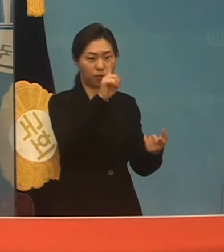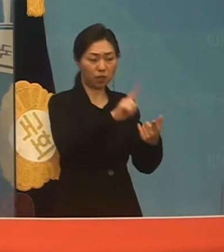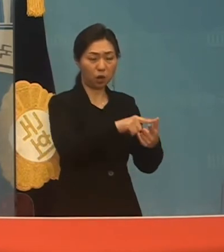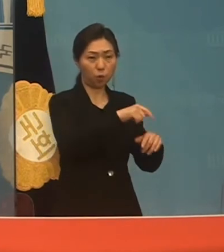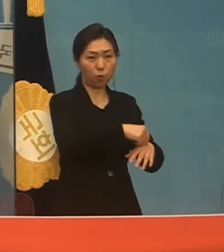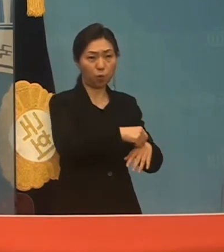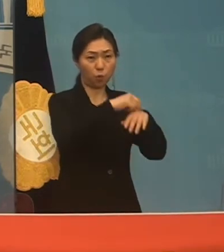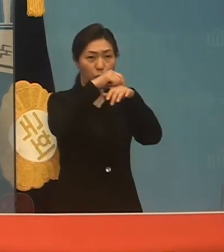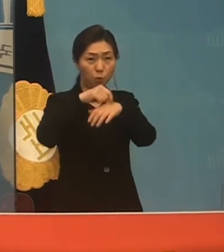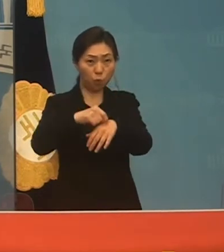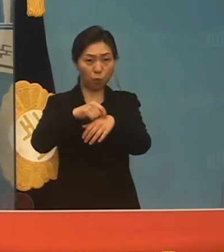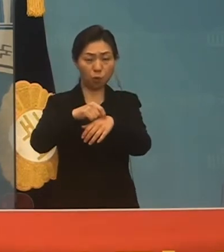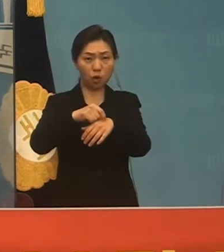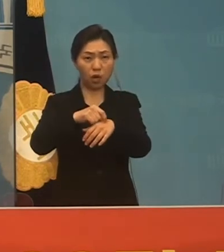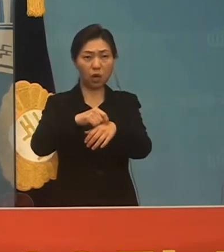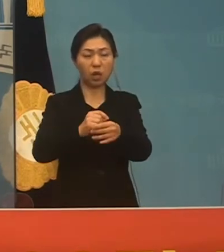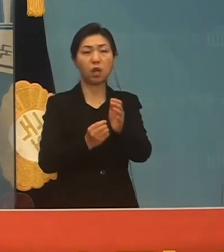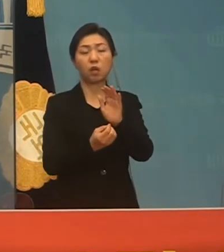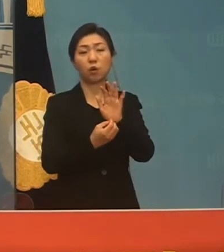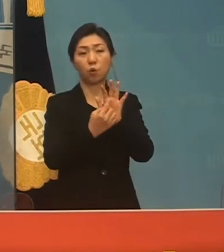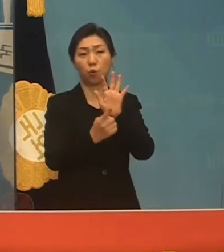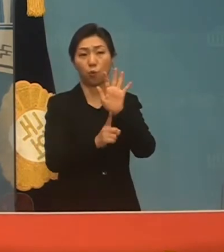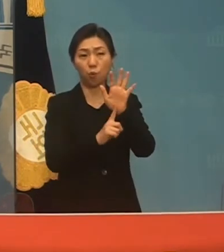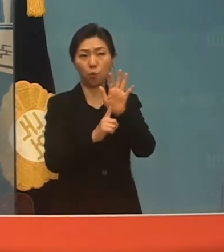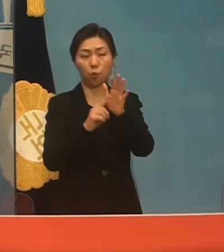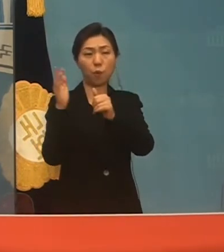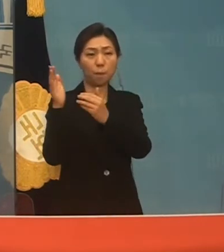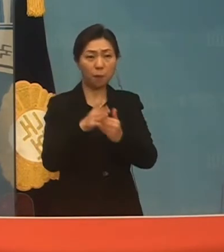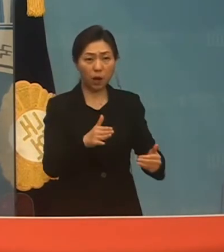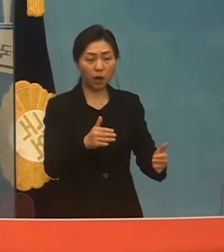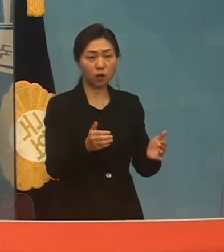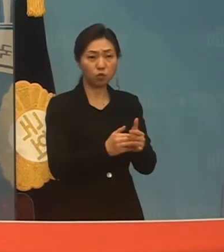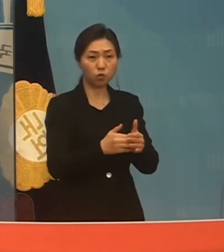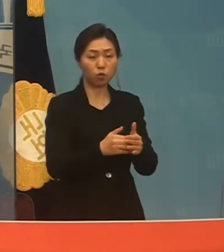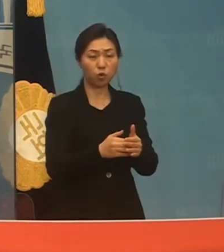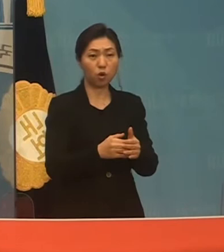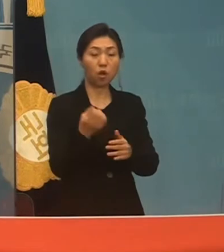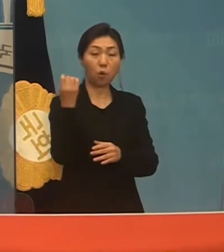통해 원청 노동자의 절반에도 미치지 못하는